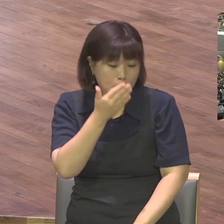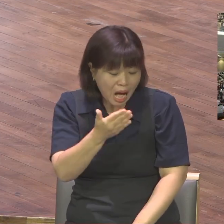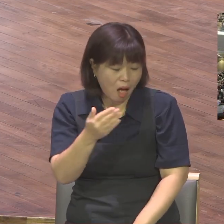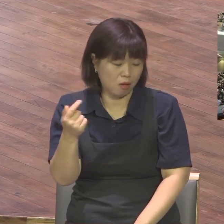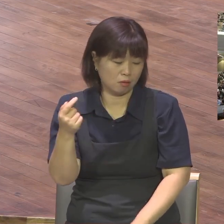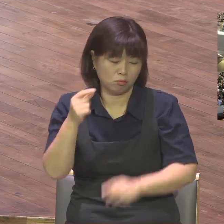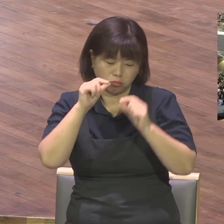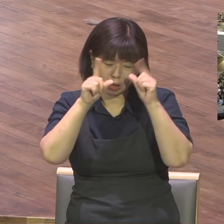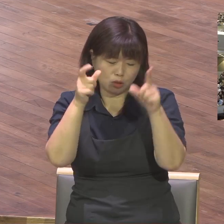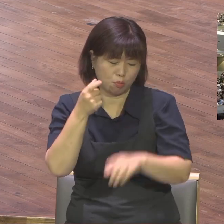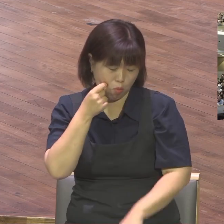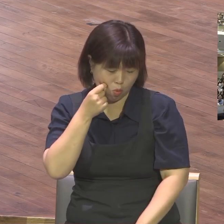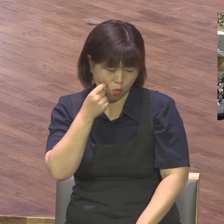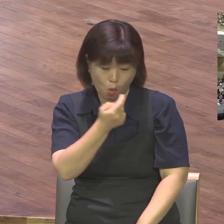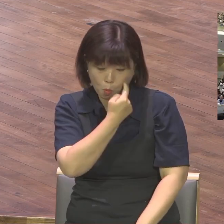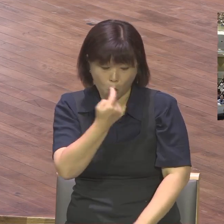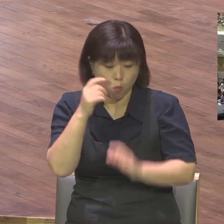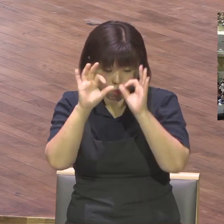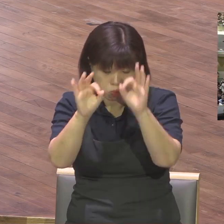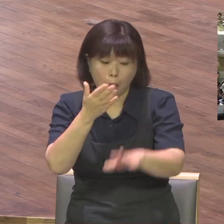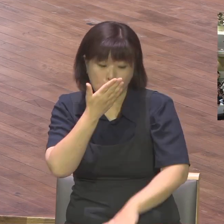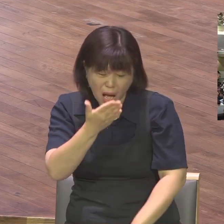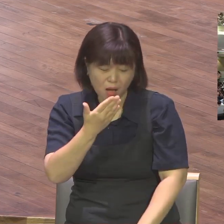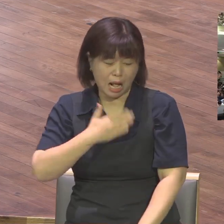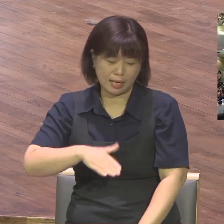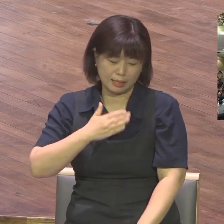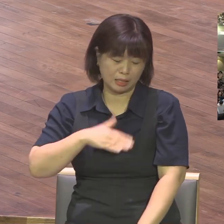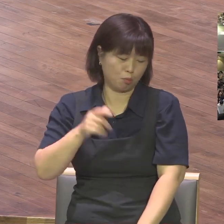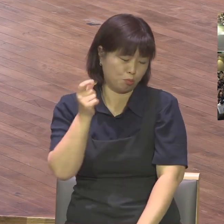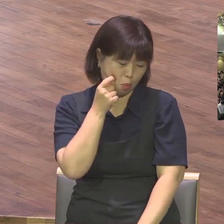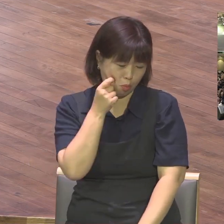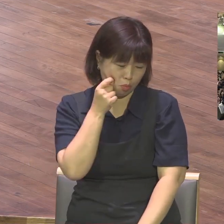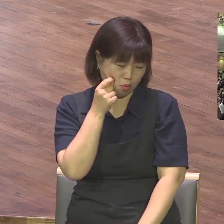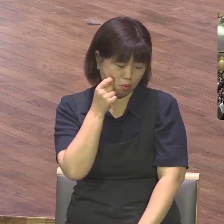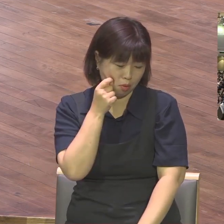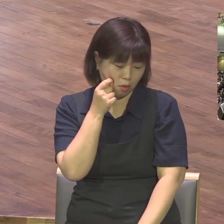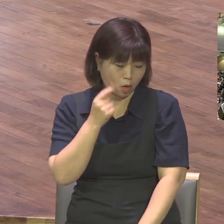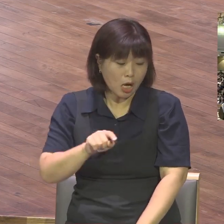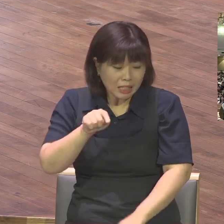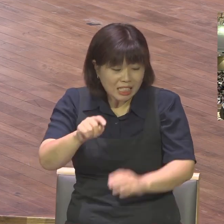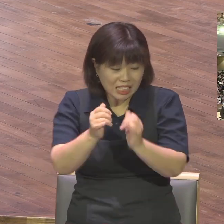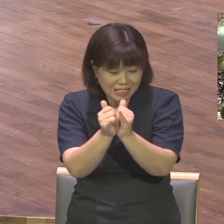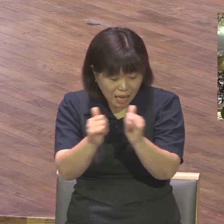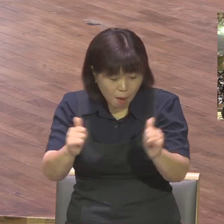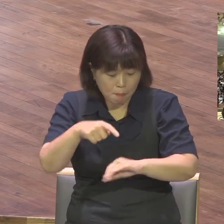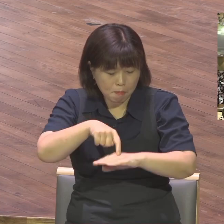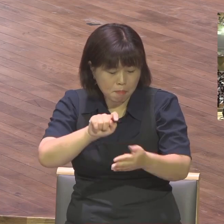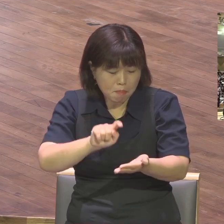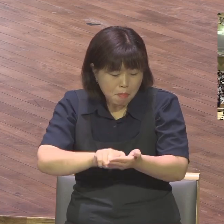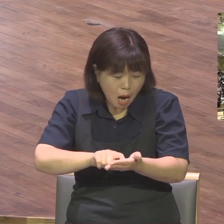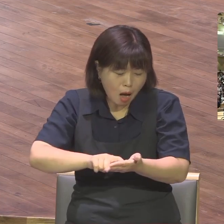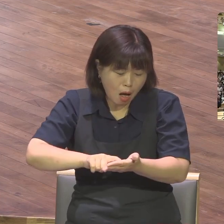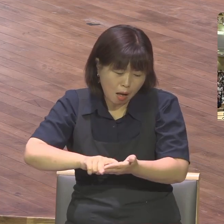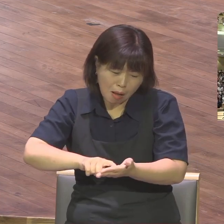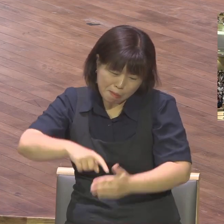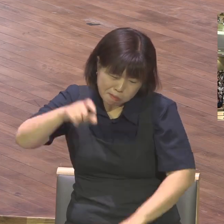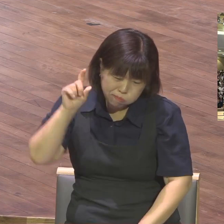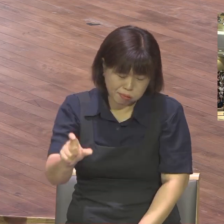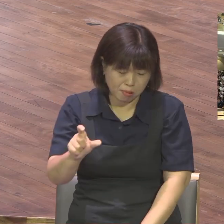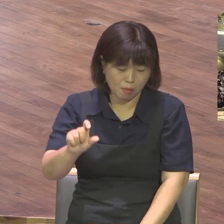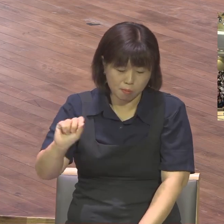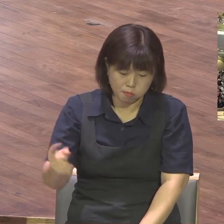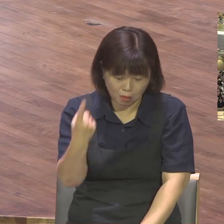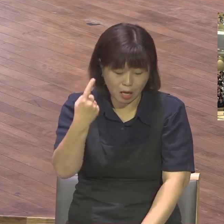들어도 깨닫지 못할 것이요 보기는 보아도 알지 못하리라 하여 이 백성의 마음을 둔하게 하며 그들의